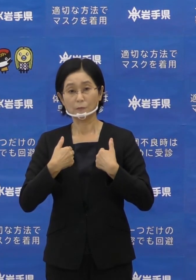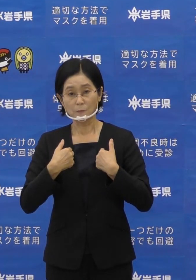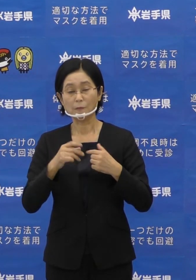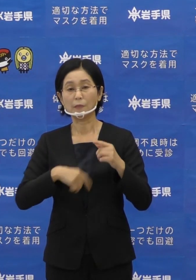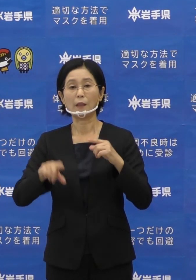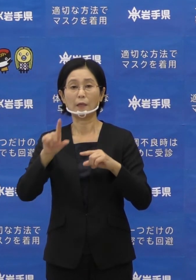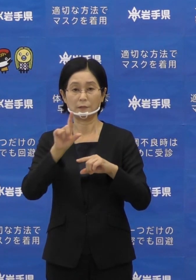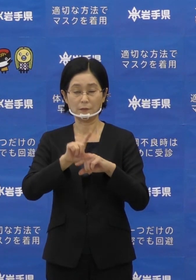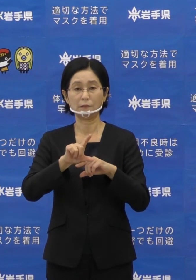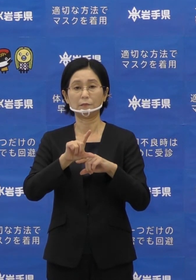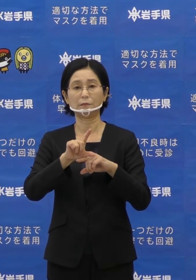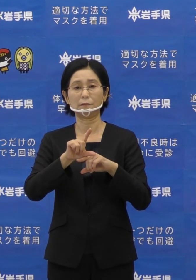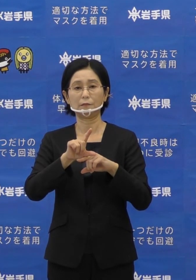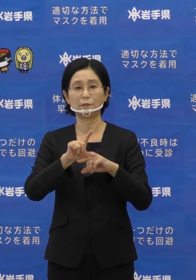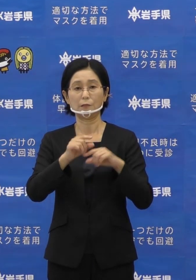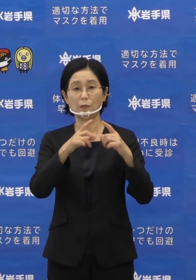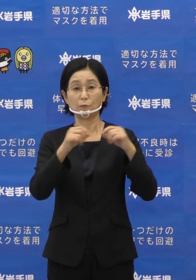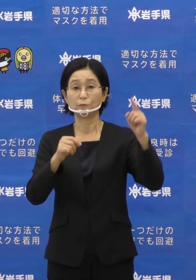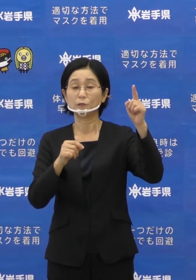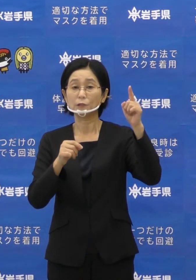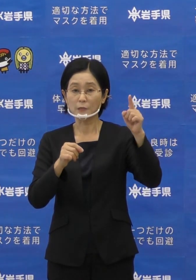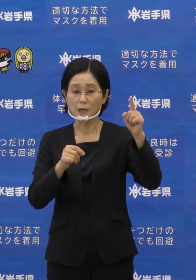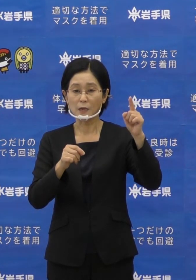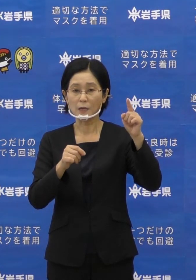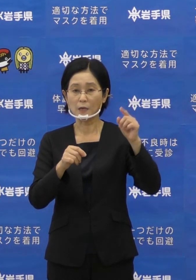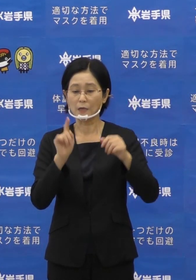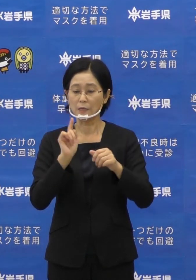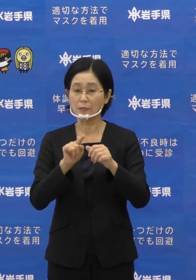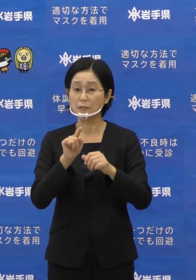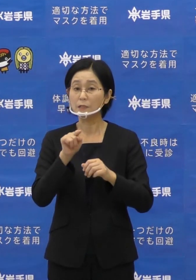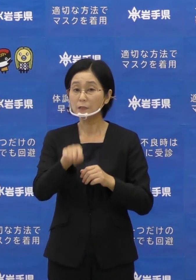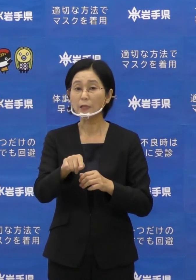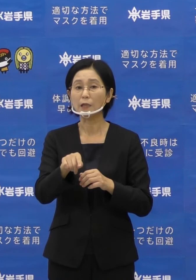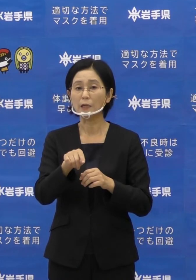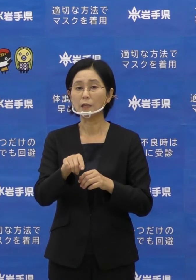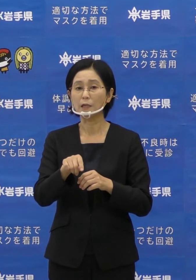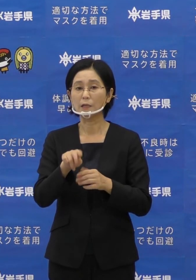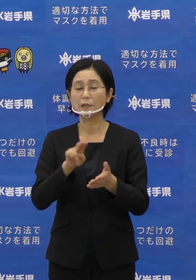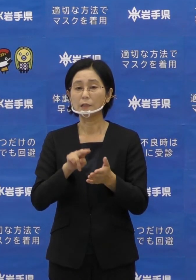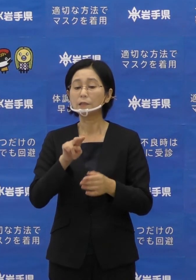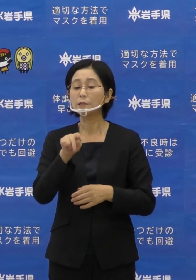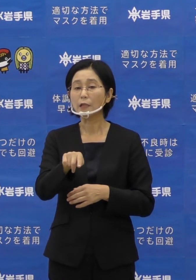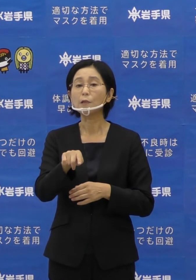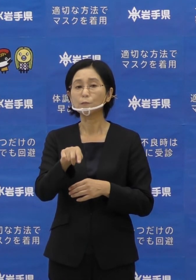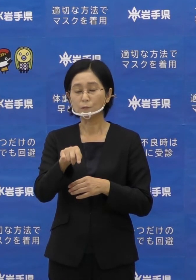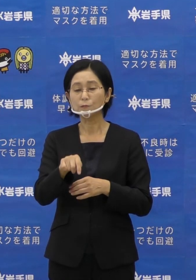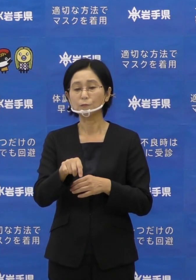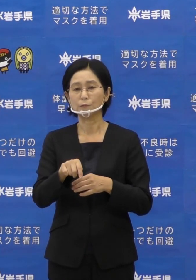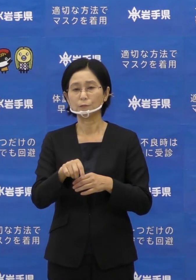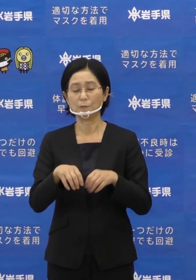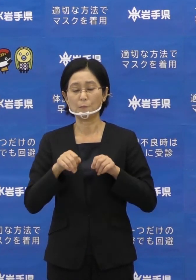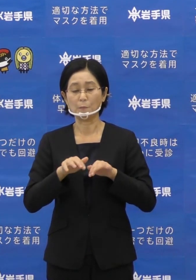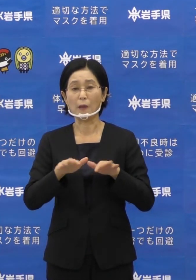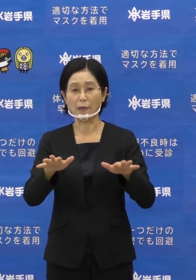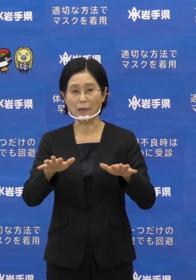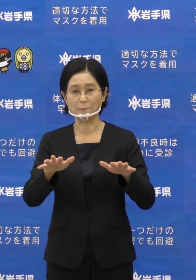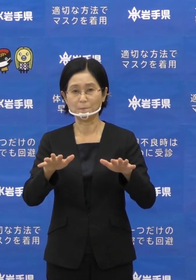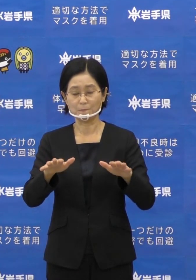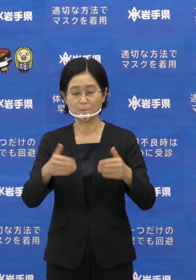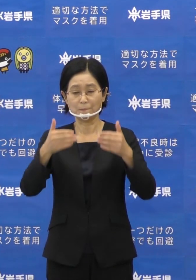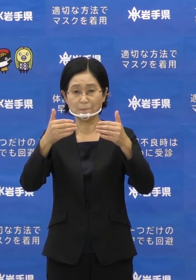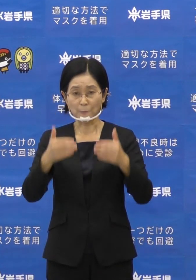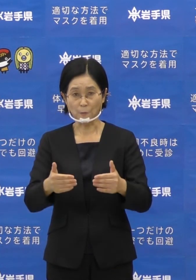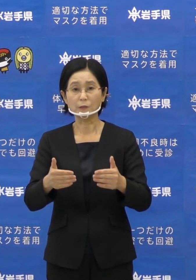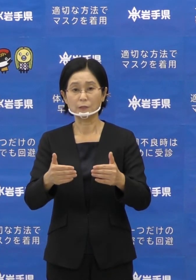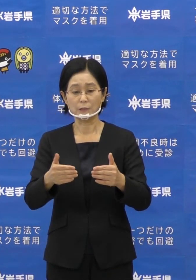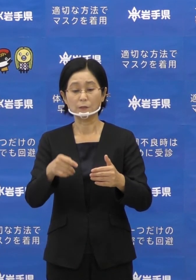て国が指定するまん延防止等重点措置、こちら